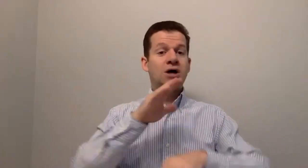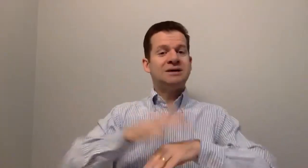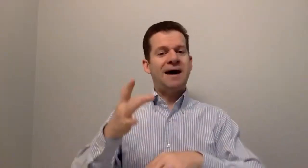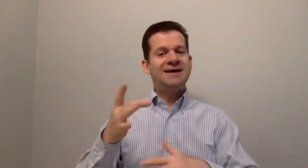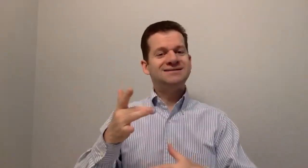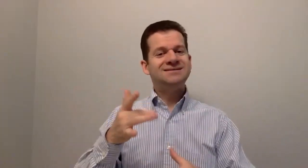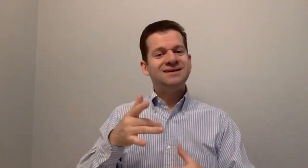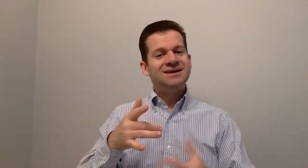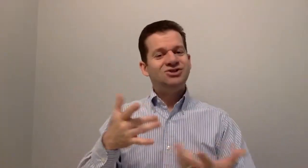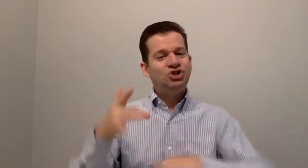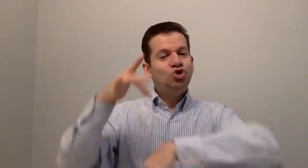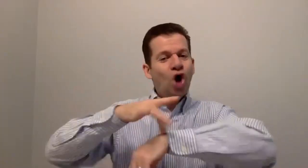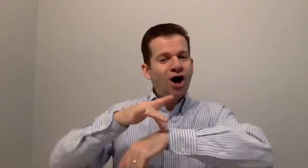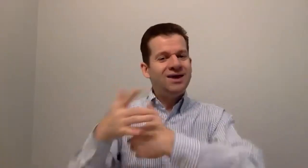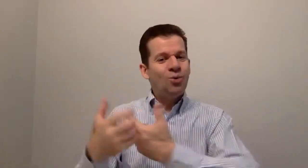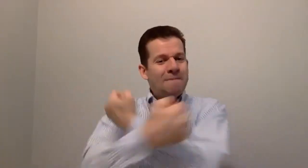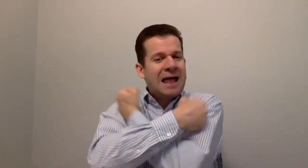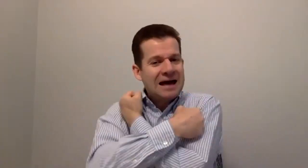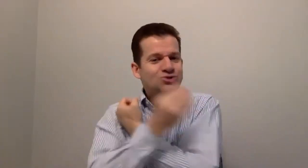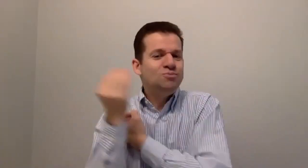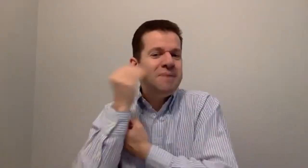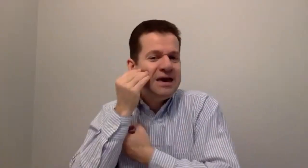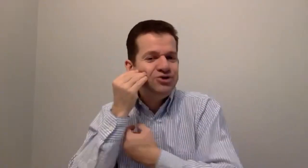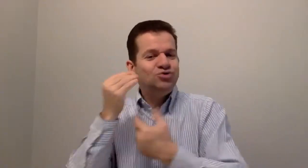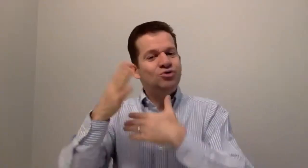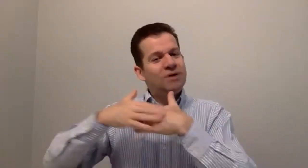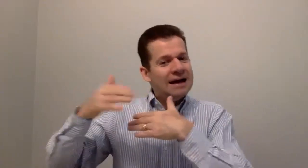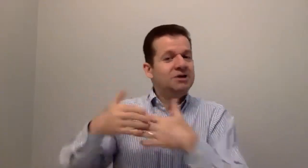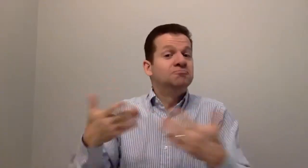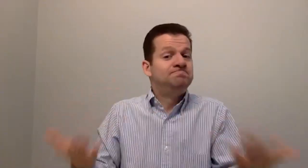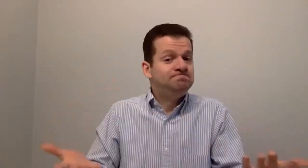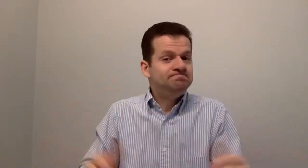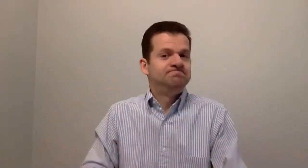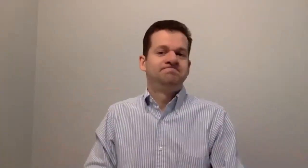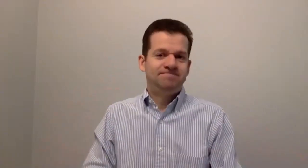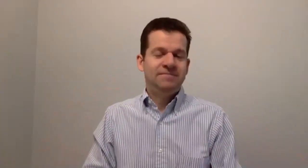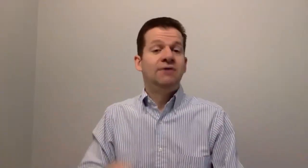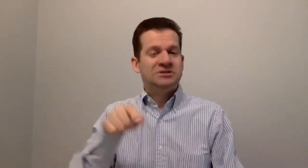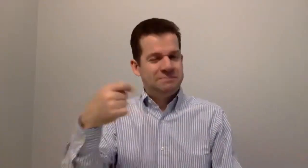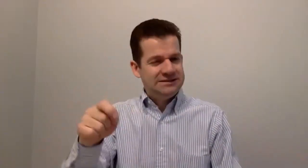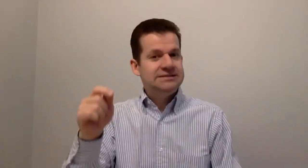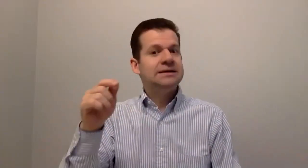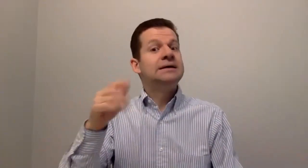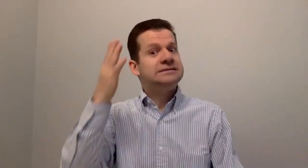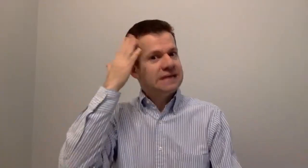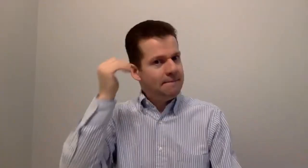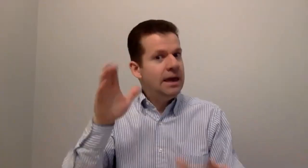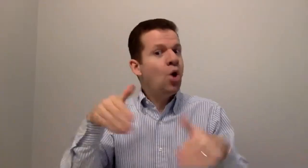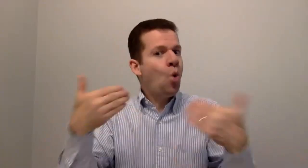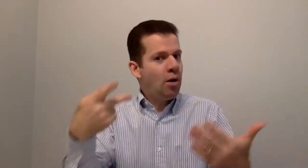gosta mais do toque, um abraço, um beijo, carinho. Você precisa saber qual que é